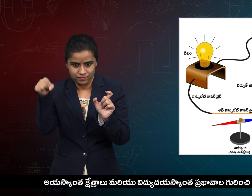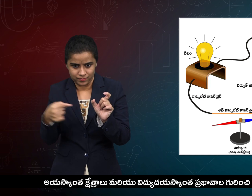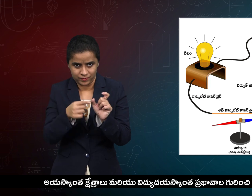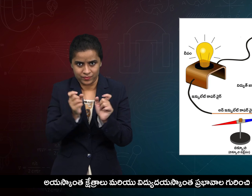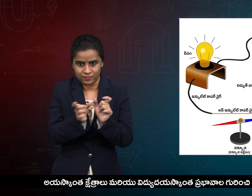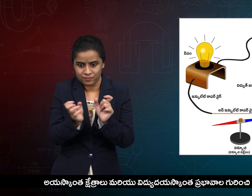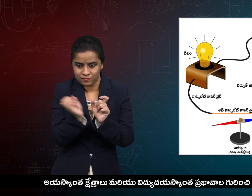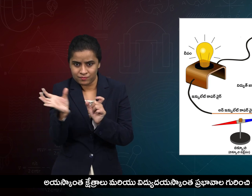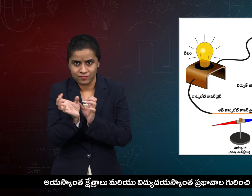చేస్తారు.